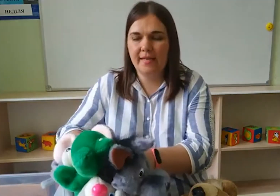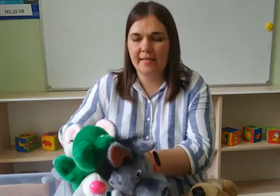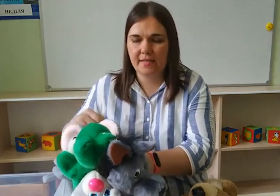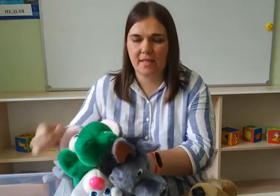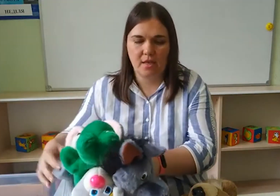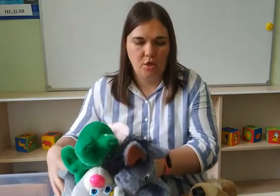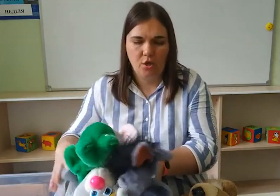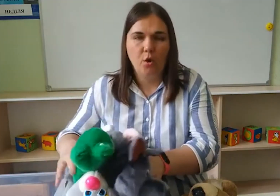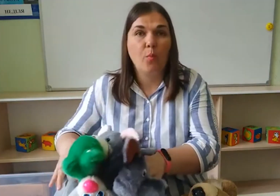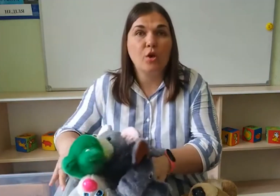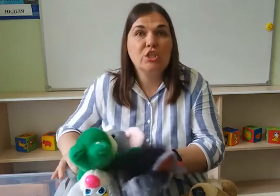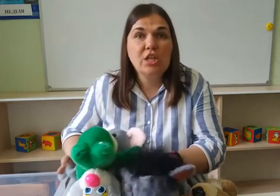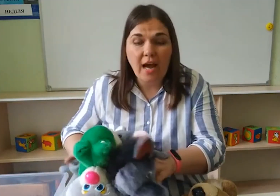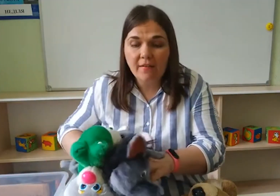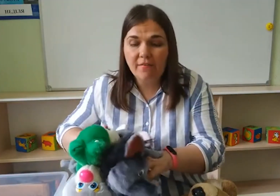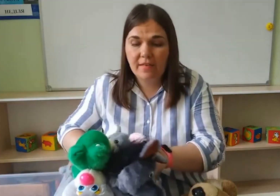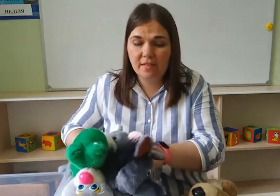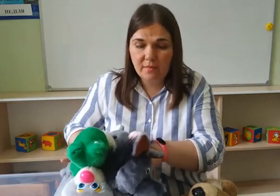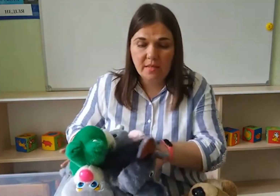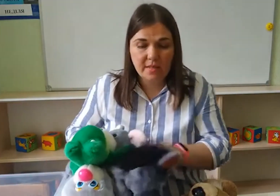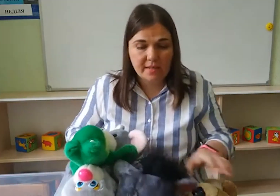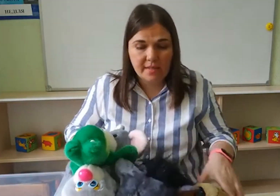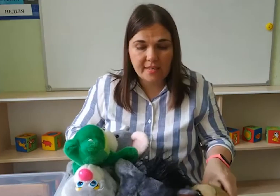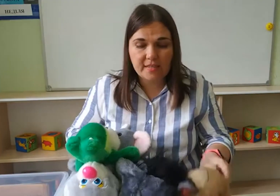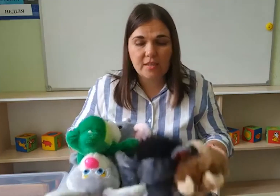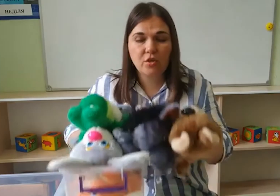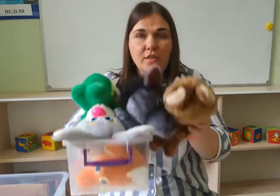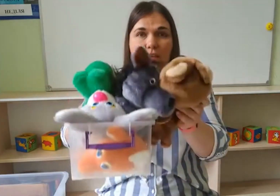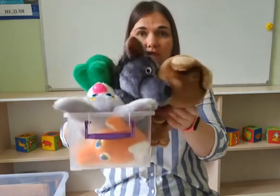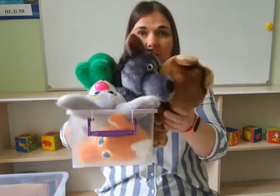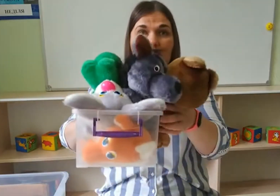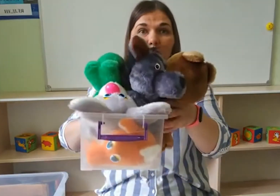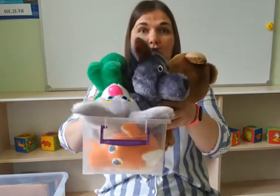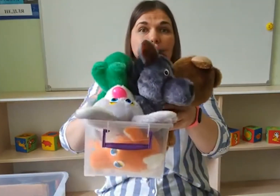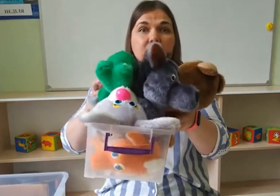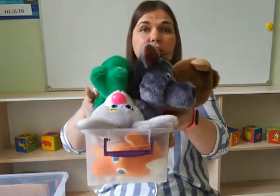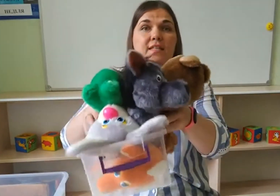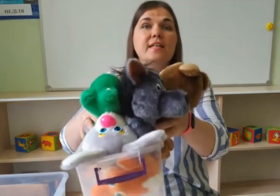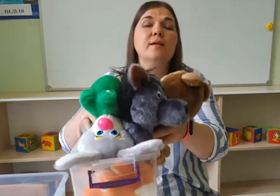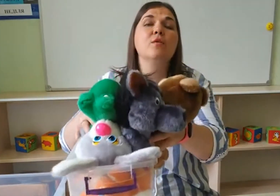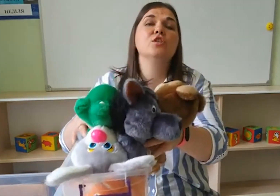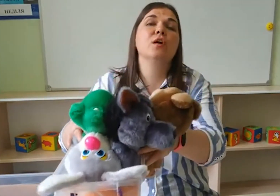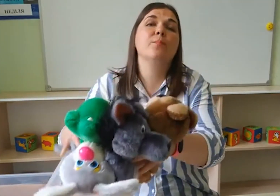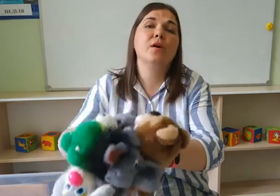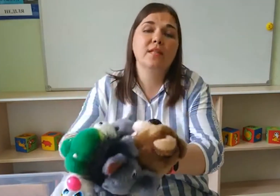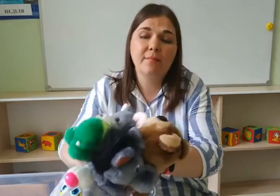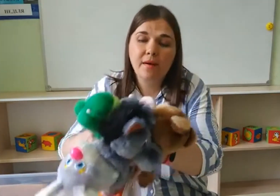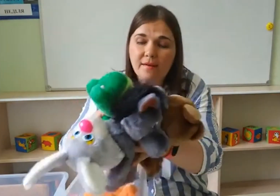залізти. Почав ведмідь лізти до них в теремочок, і теремочок поламався,